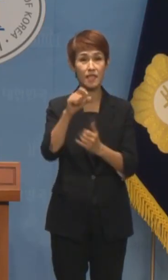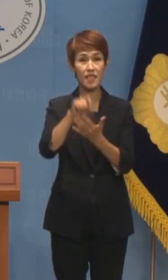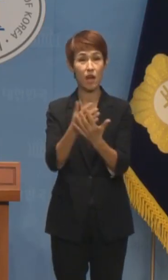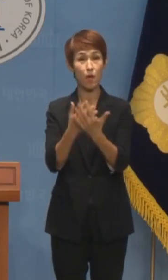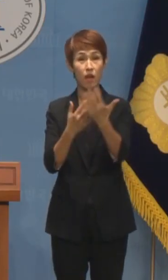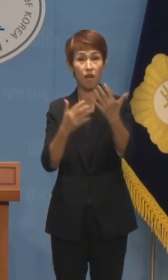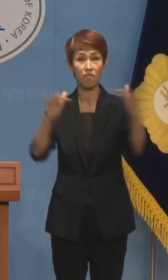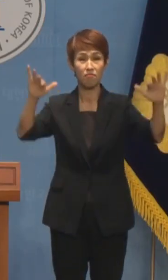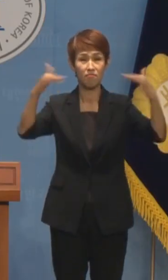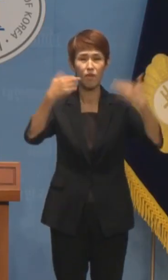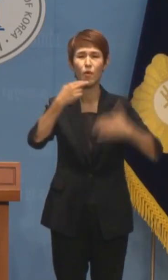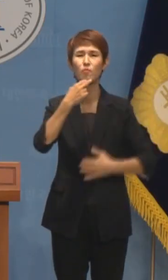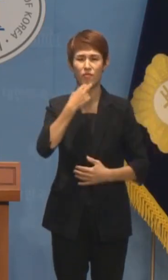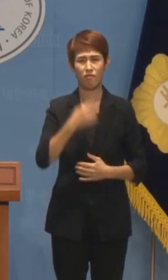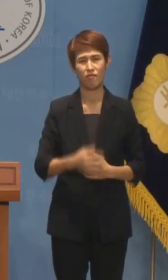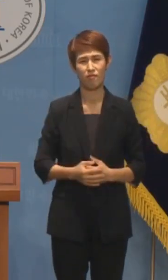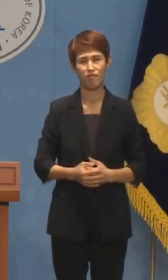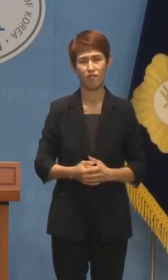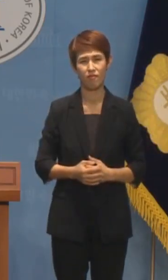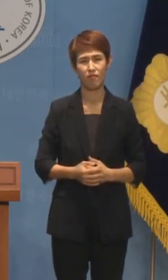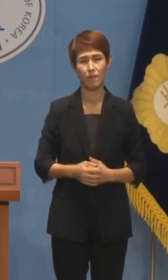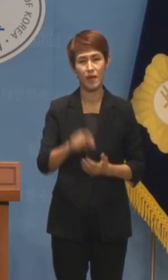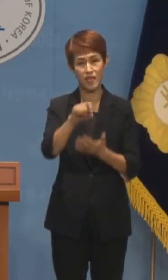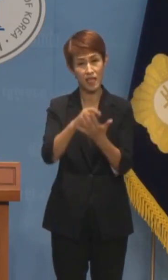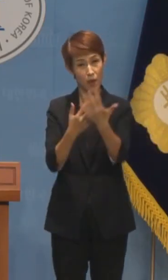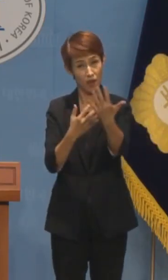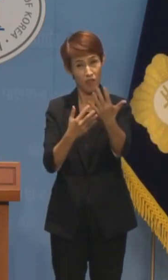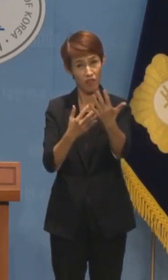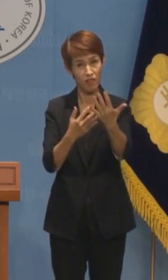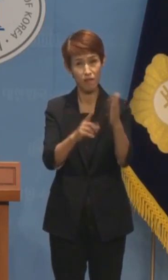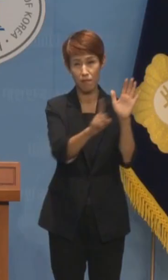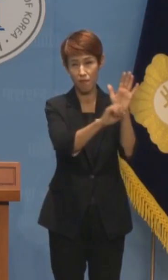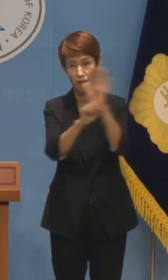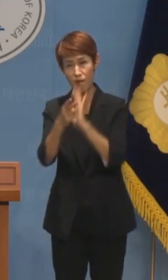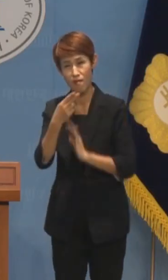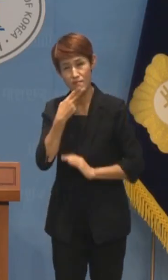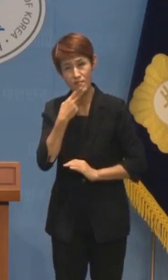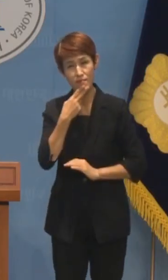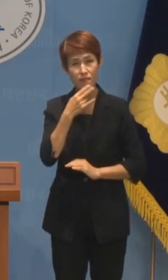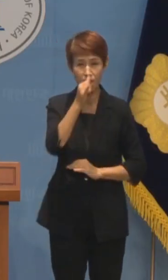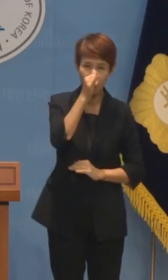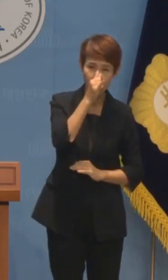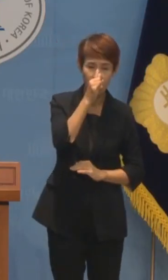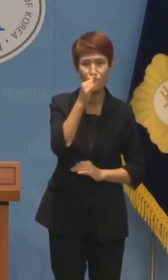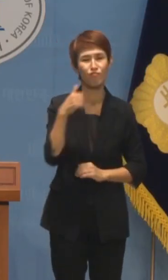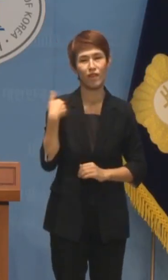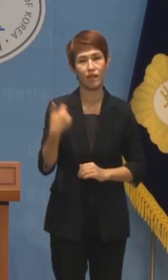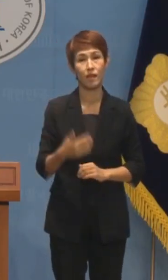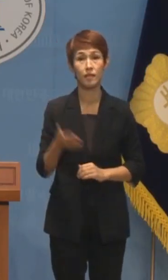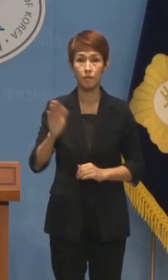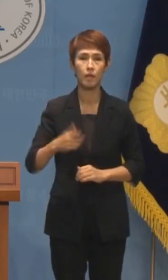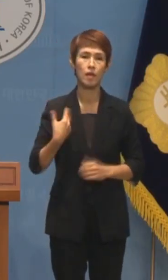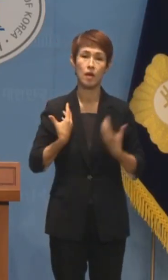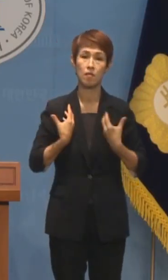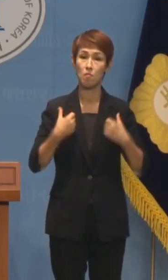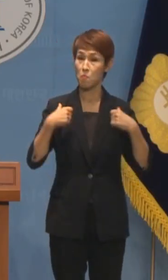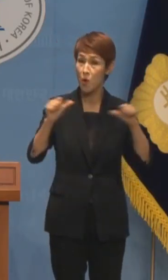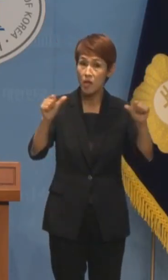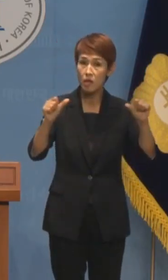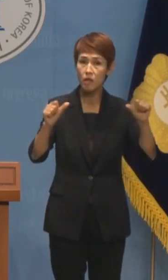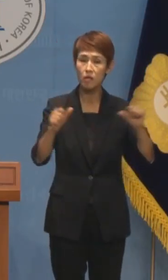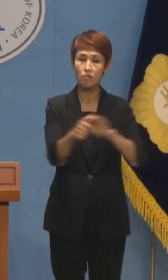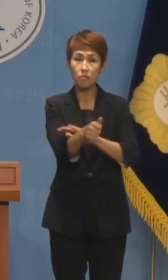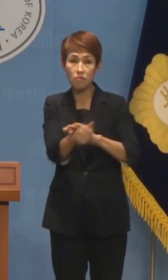기자회견도 어떤 보도도 되지 않고 묻힐지 모릅니다. 그러나 저는 포기하지도 위축되지도